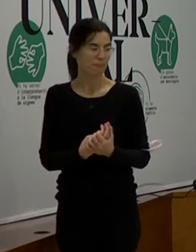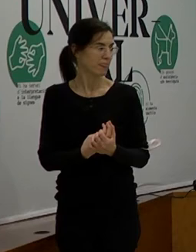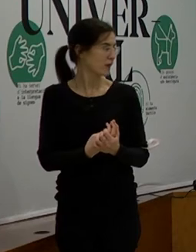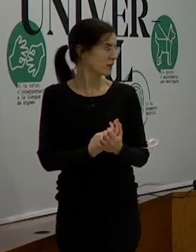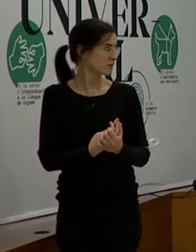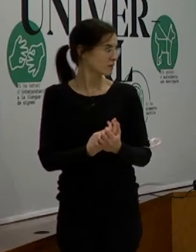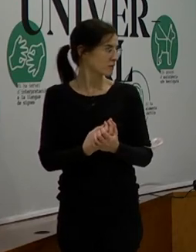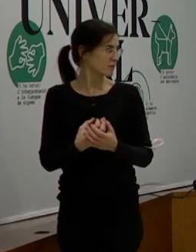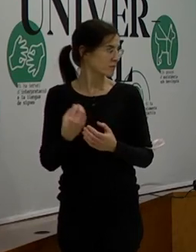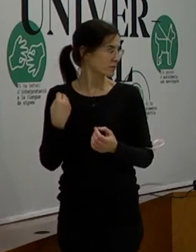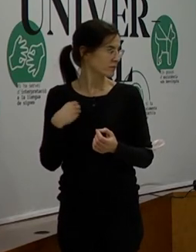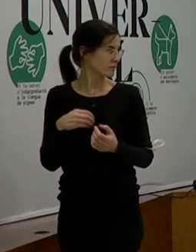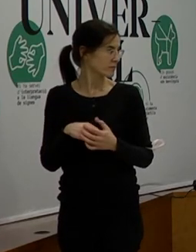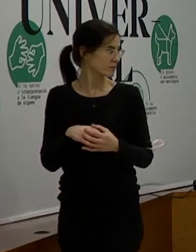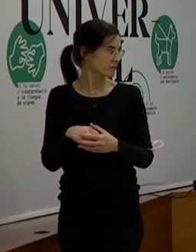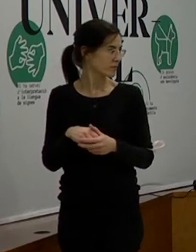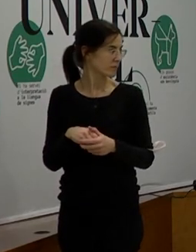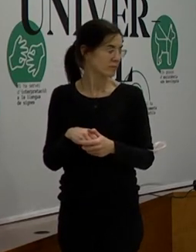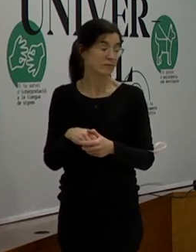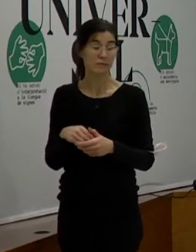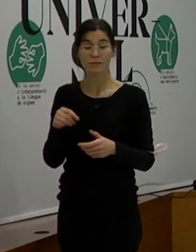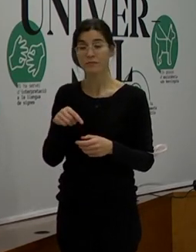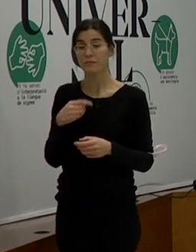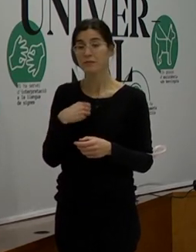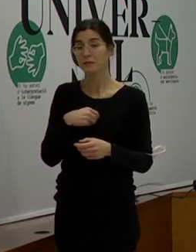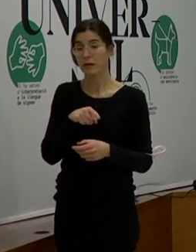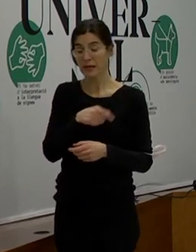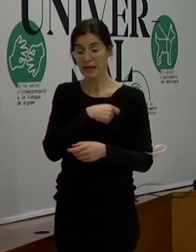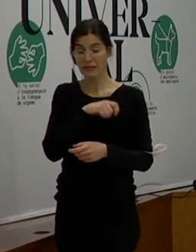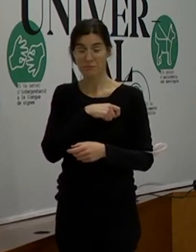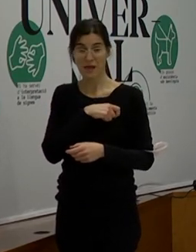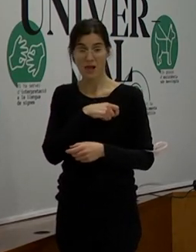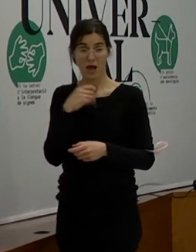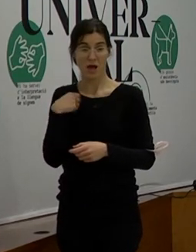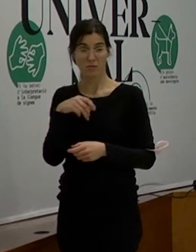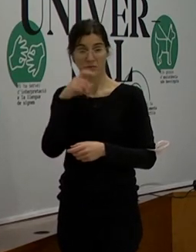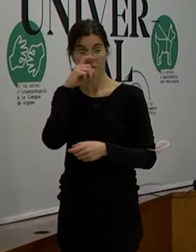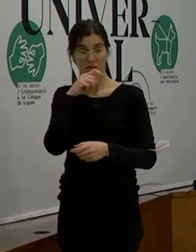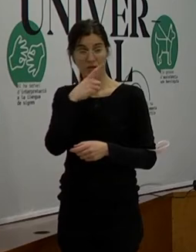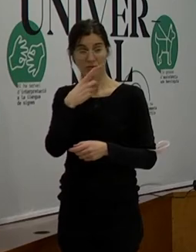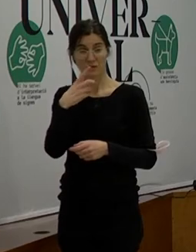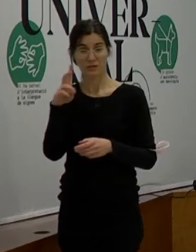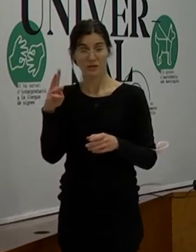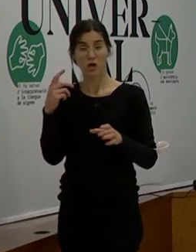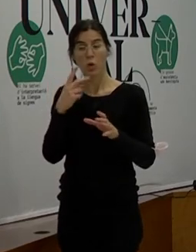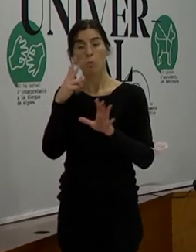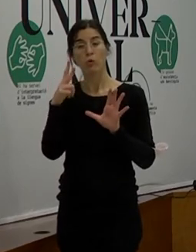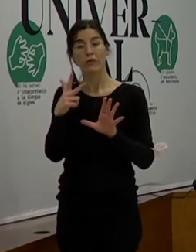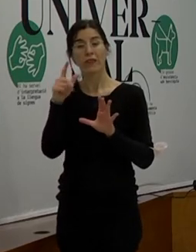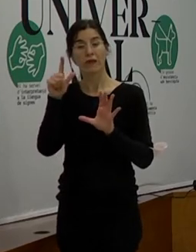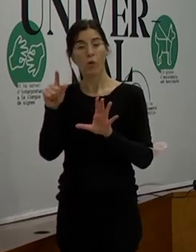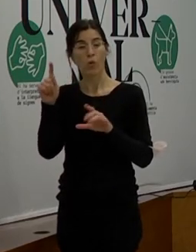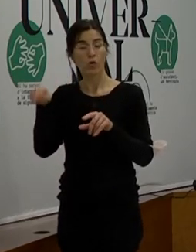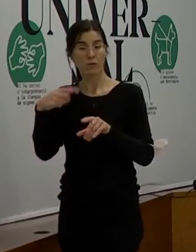En Espanya, Anna, en Espanya, el 17, 81,8 milions de